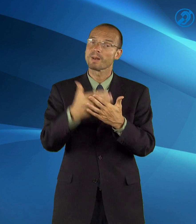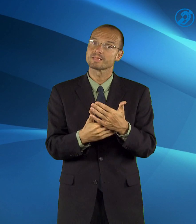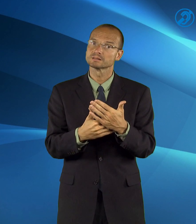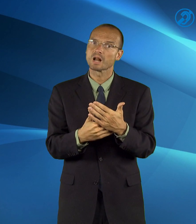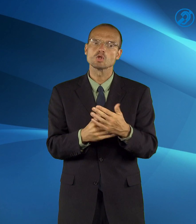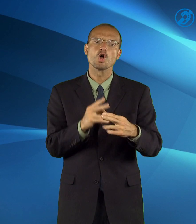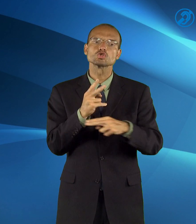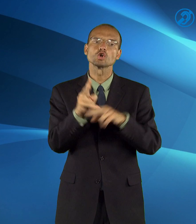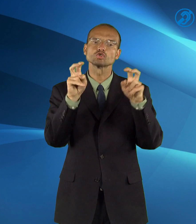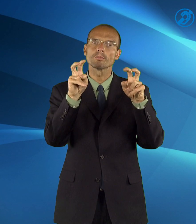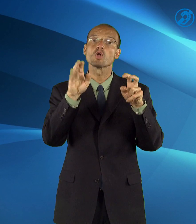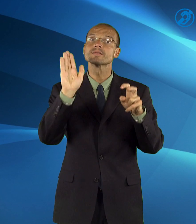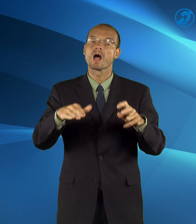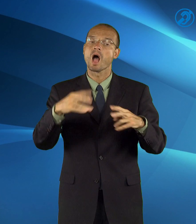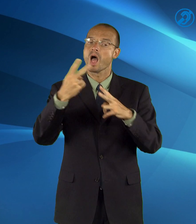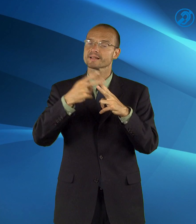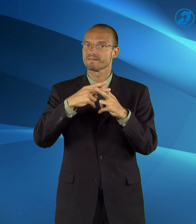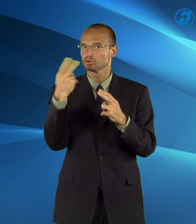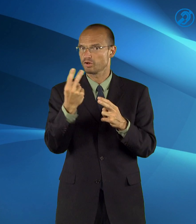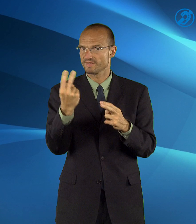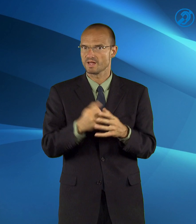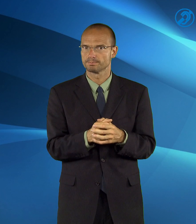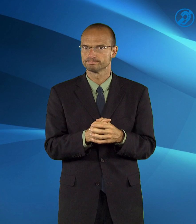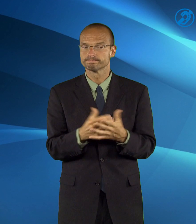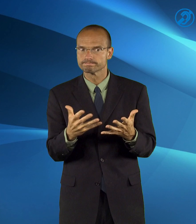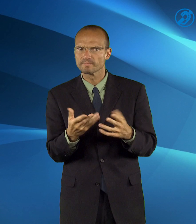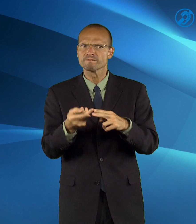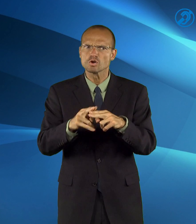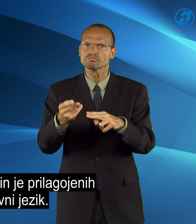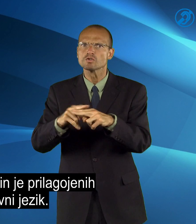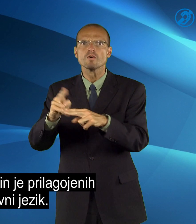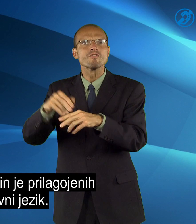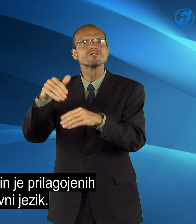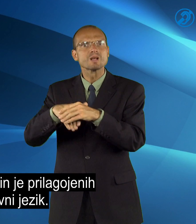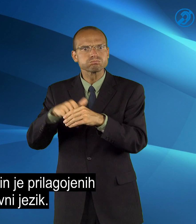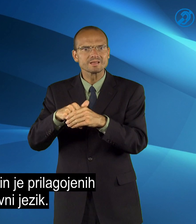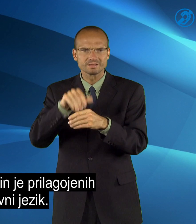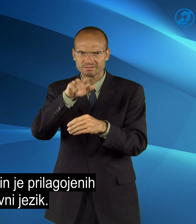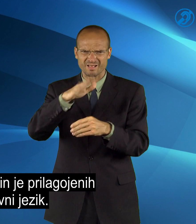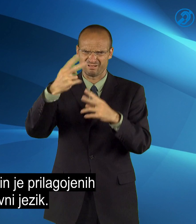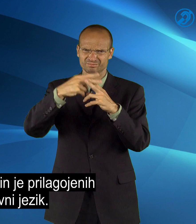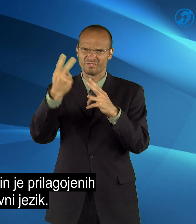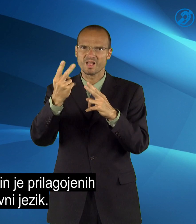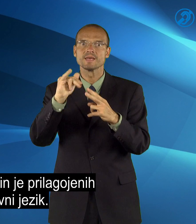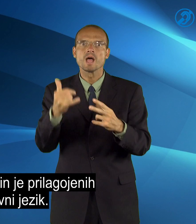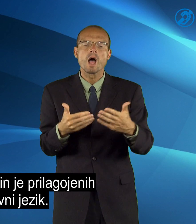Spletna stran Dostopno na RTV Slovenija. Vedno več vsebin je prilagojenih v znakovni jezik.